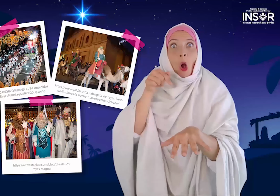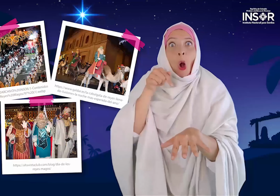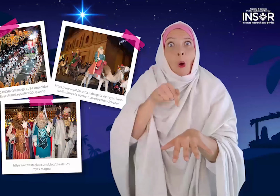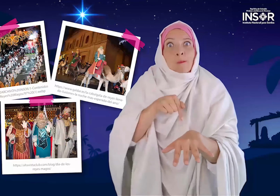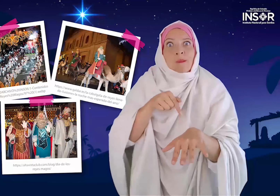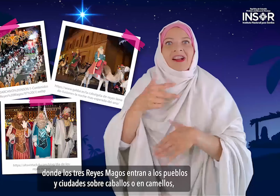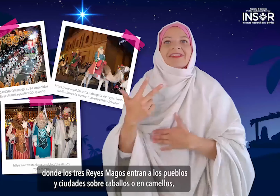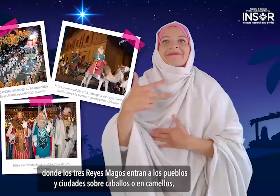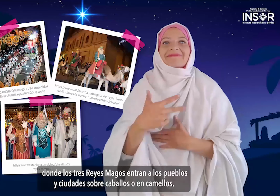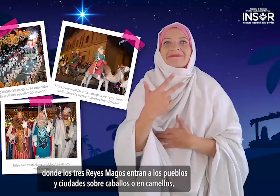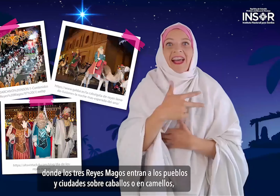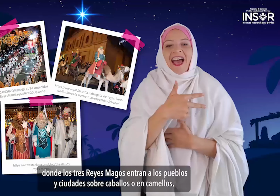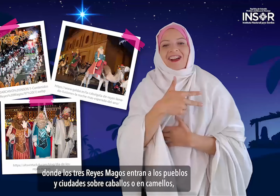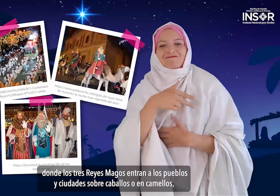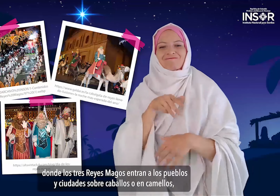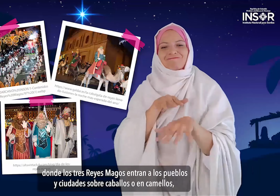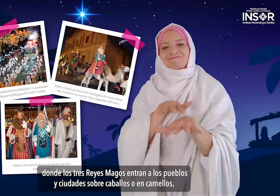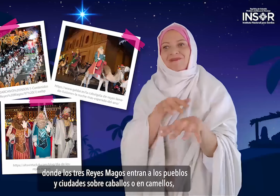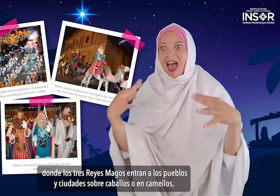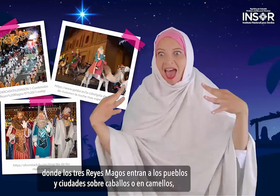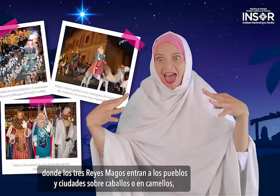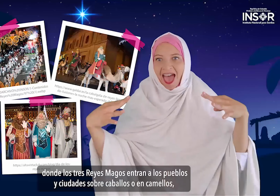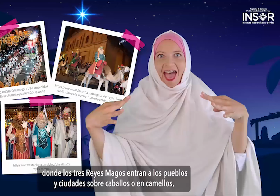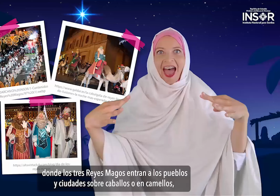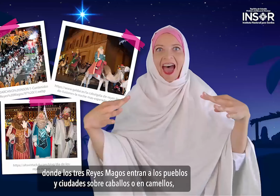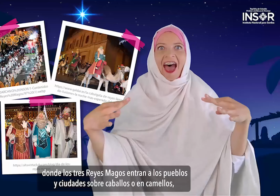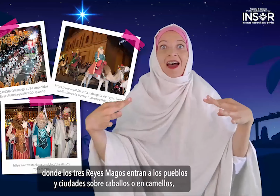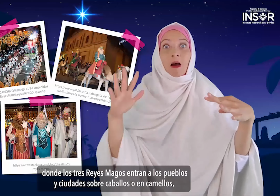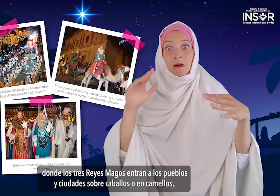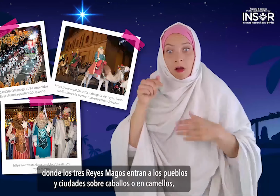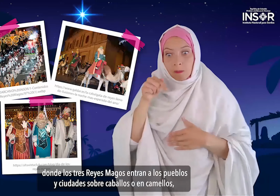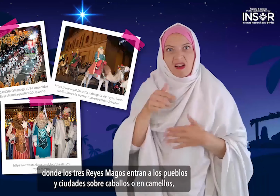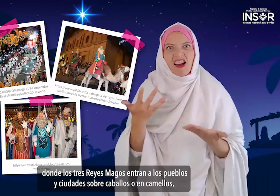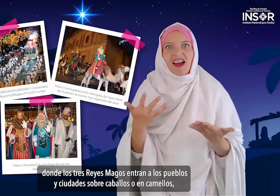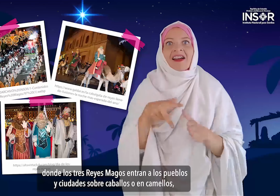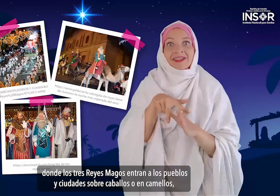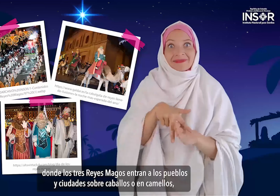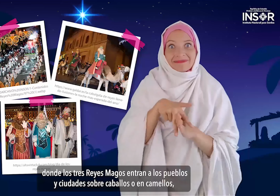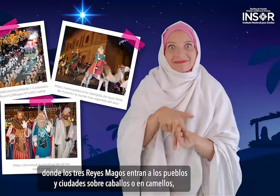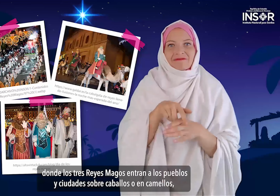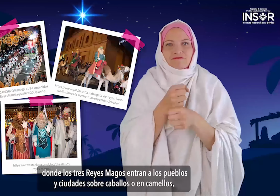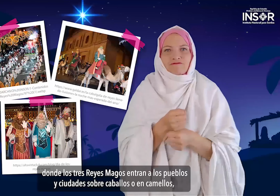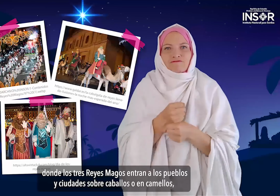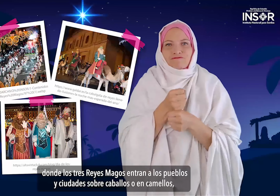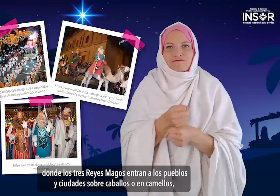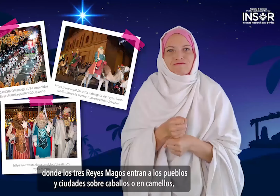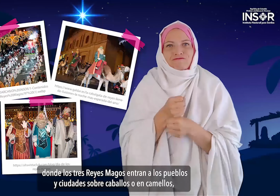donde los tres reyes magos entran a los pueblos y ciudades sobre